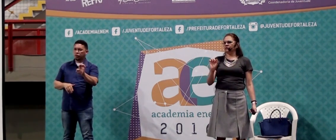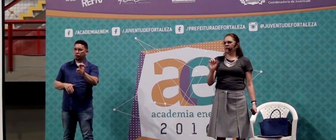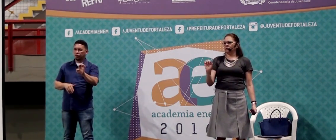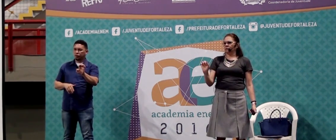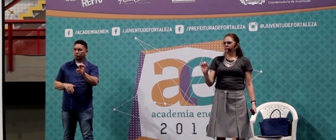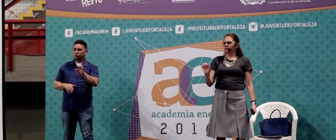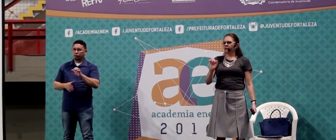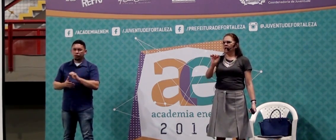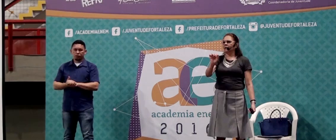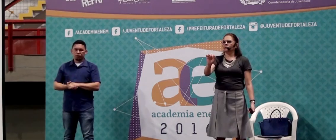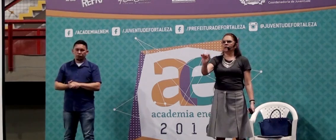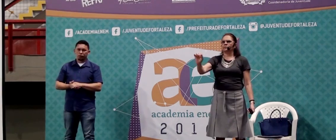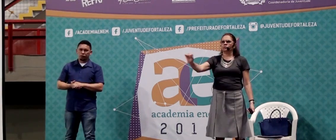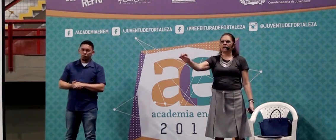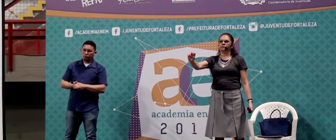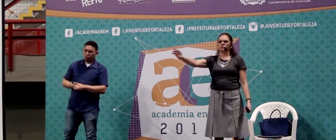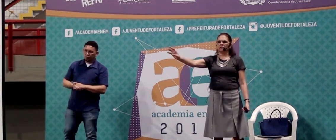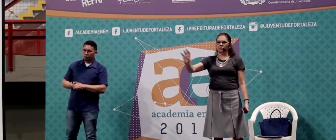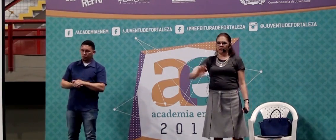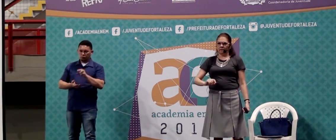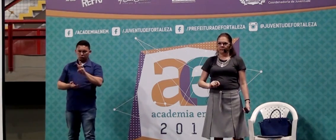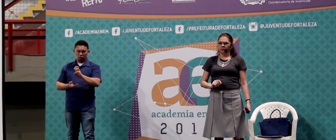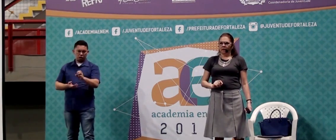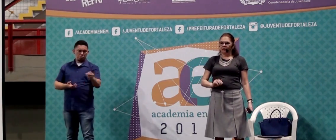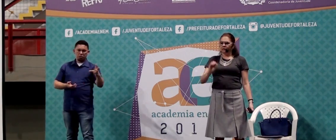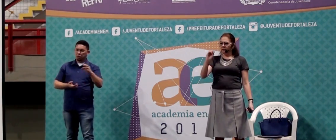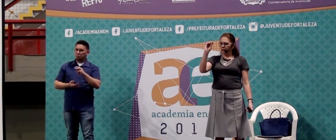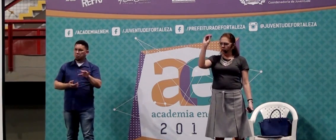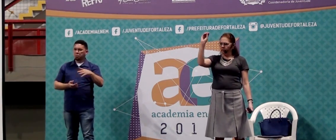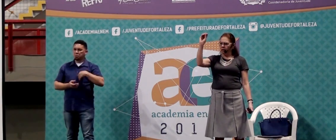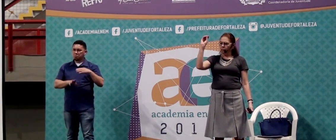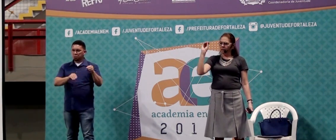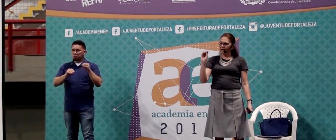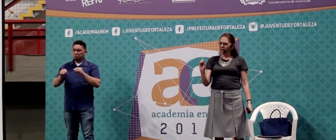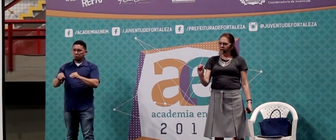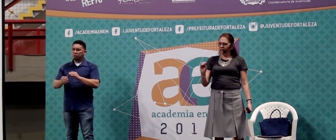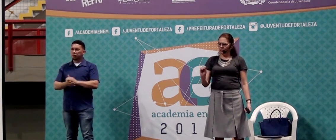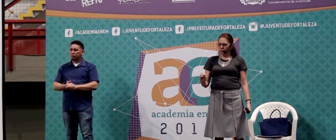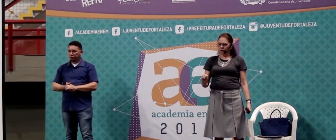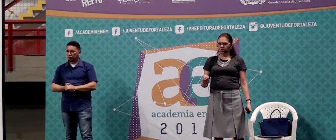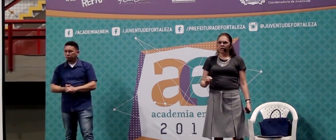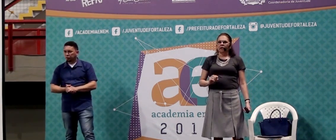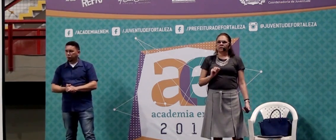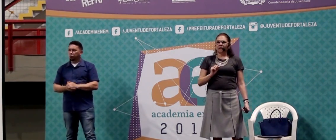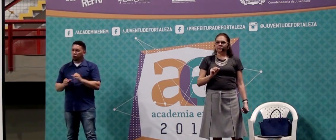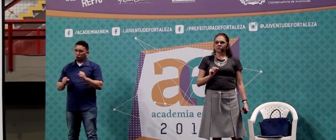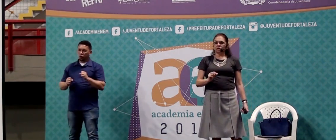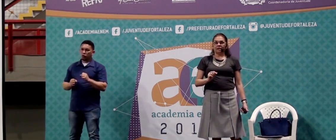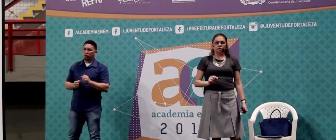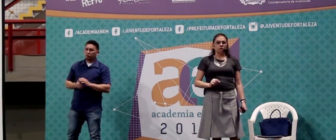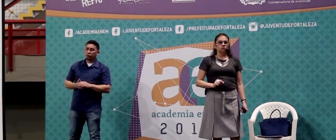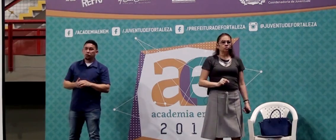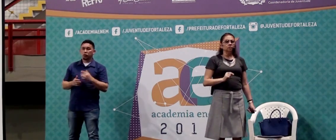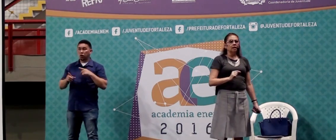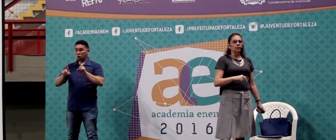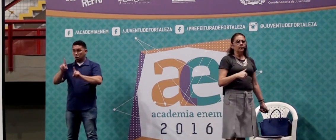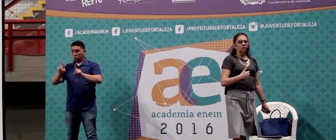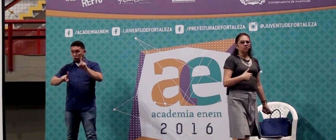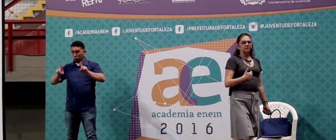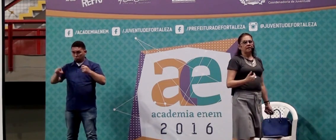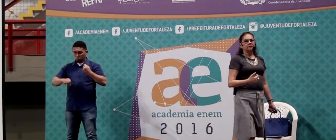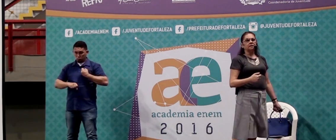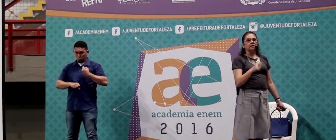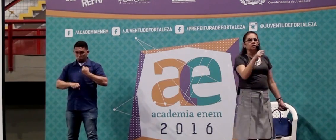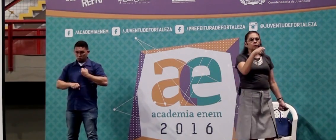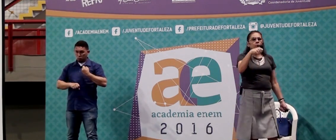texto motivador. Tem www, não sei o quê. Aí você copia o dado e a fonte. Dado estatístico não